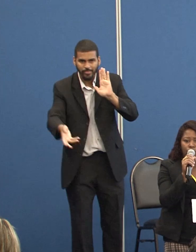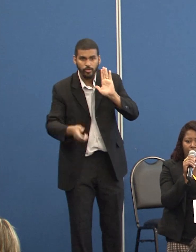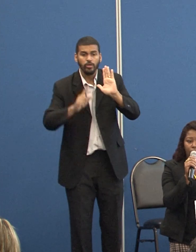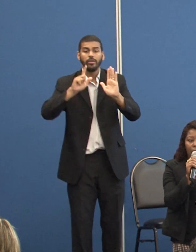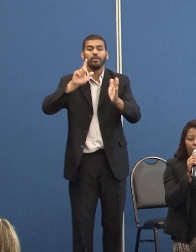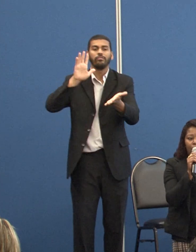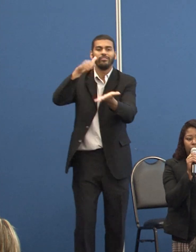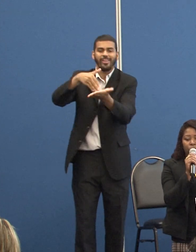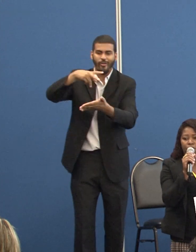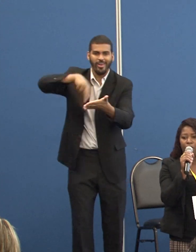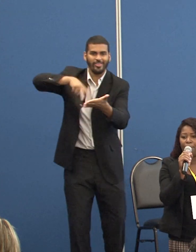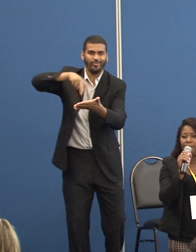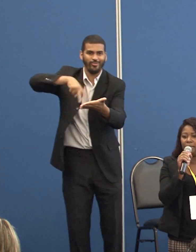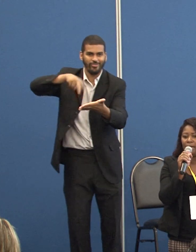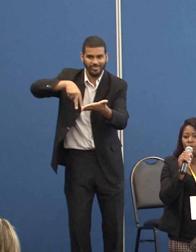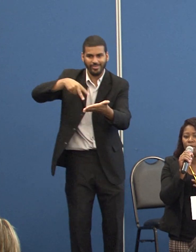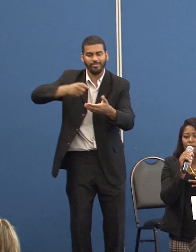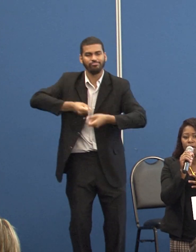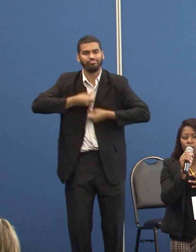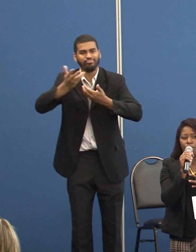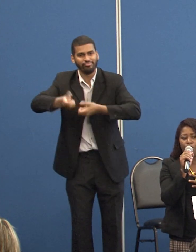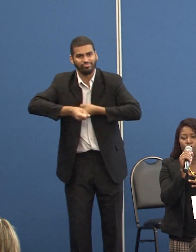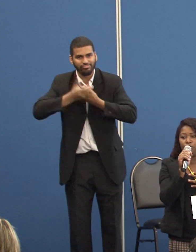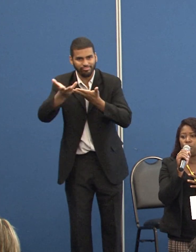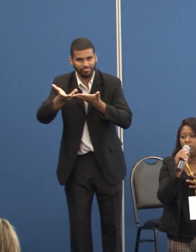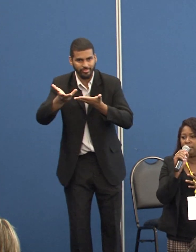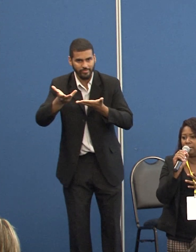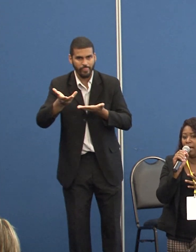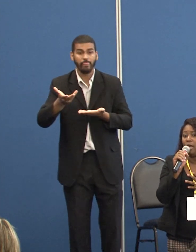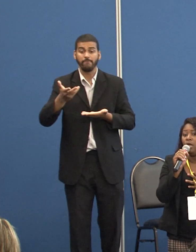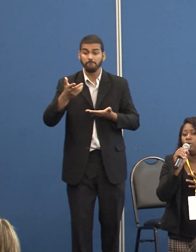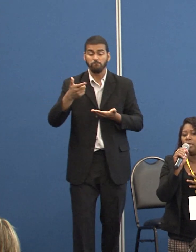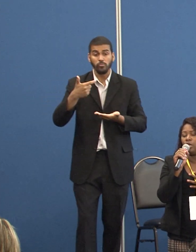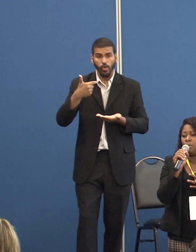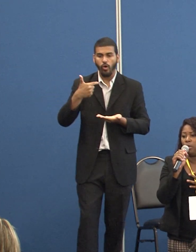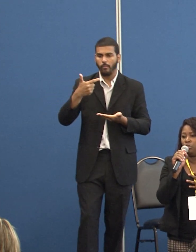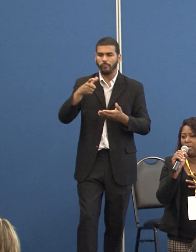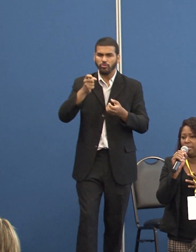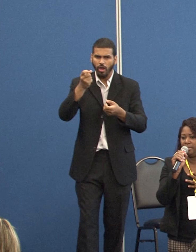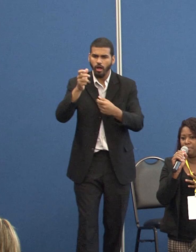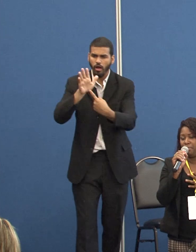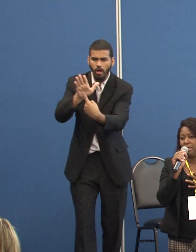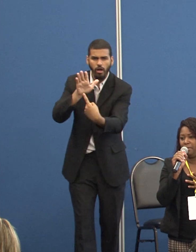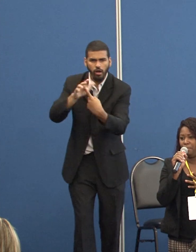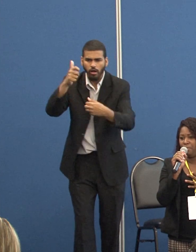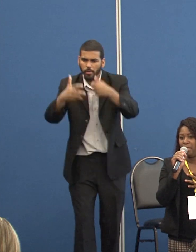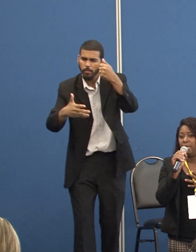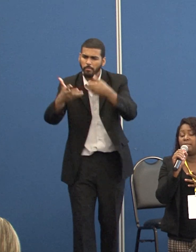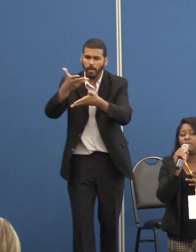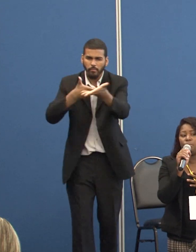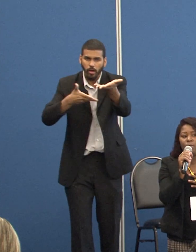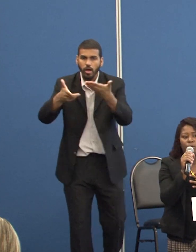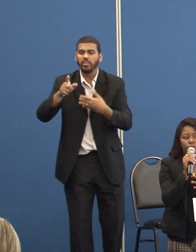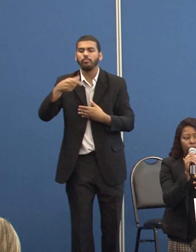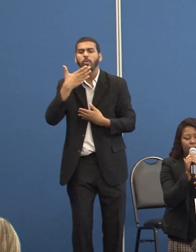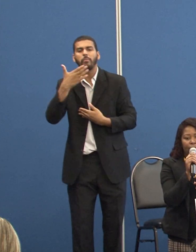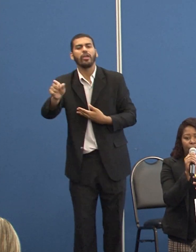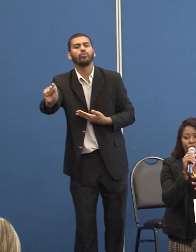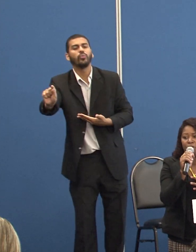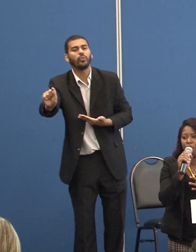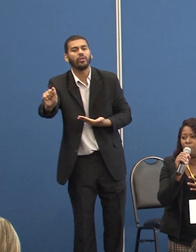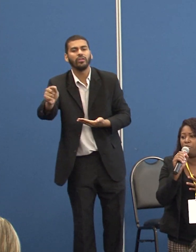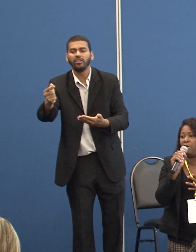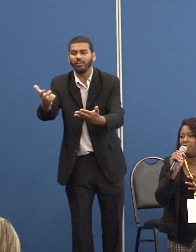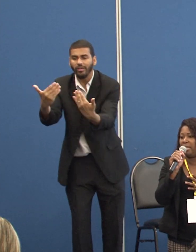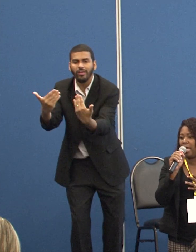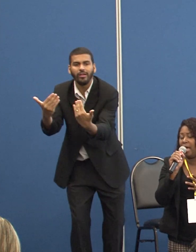produção textual. A partir do que foi apresentado, o que eu, professor, vou solicitar e o que o meu aluno vai trazer para mim. E se o meu aluno trouxer para